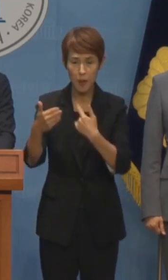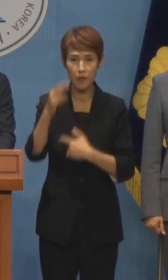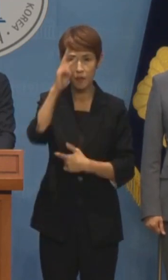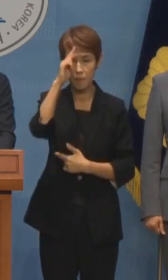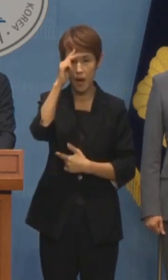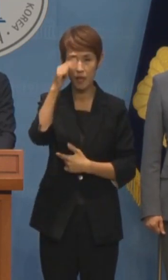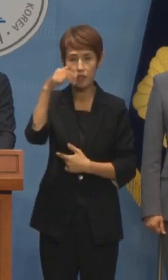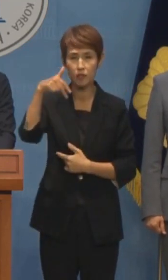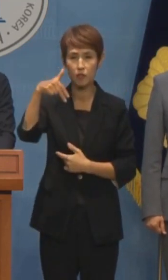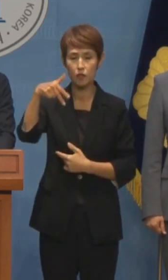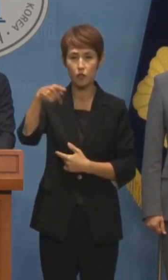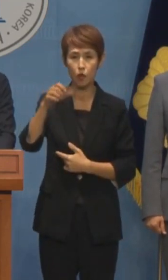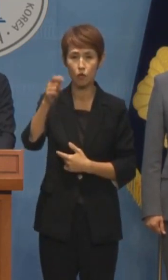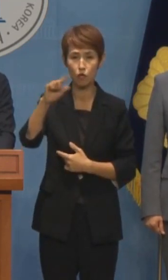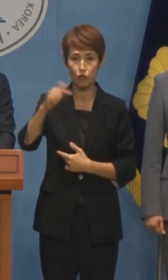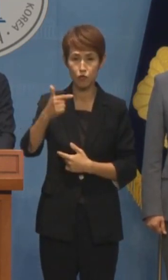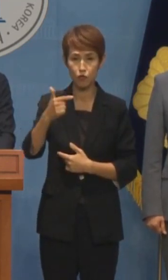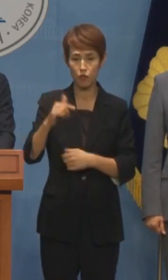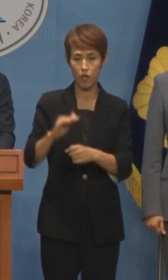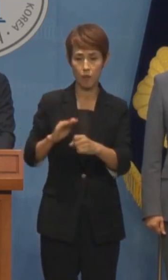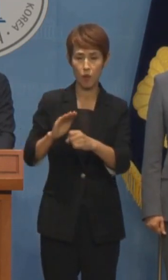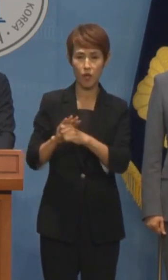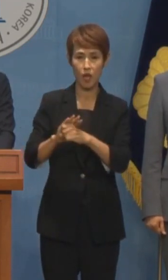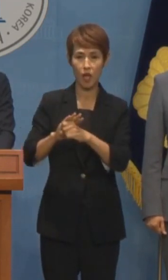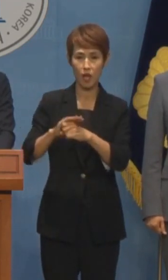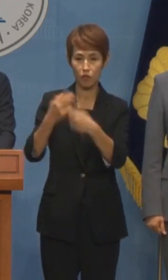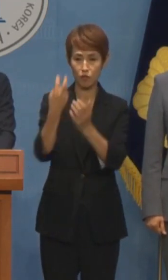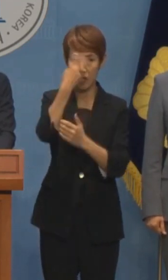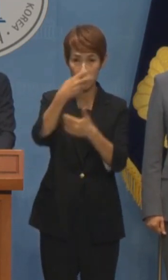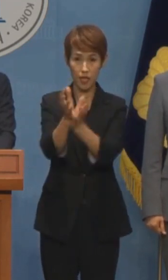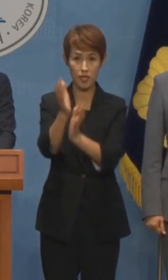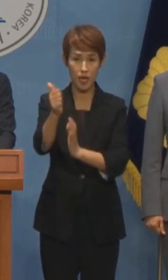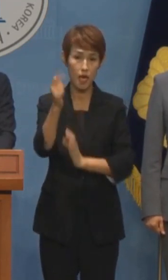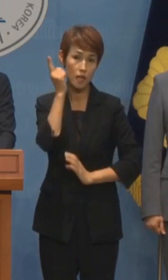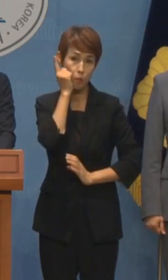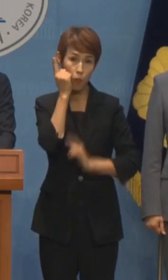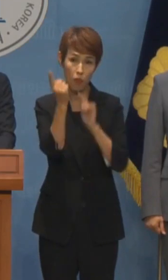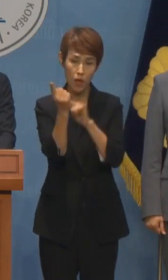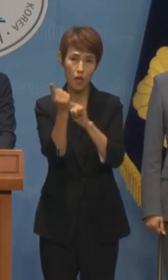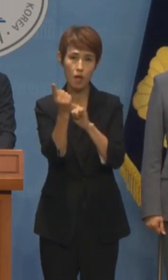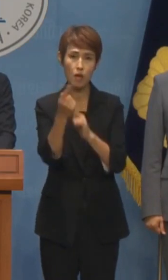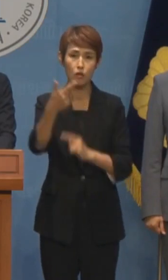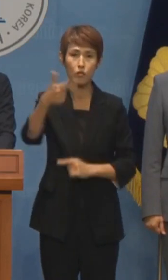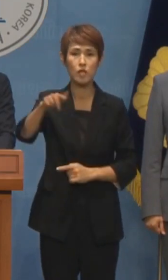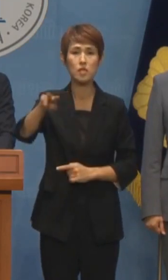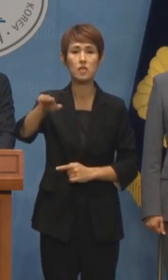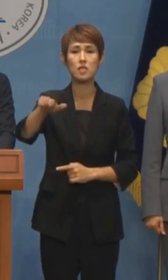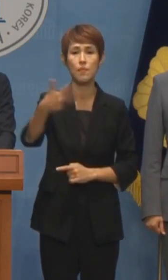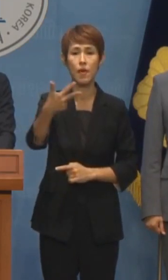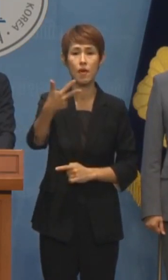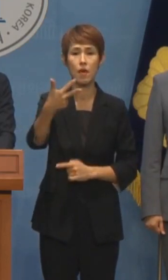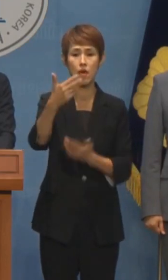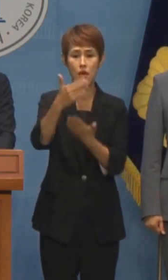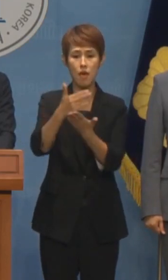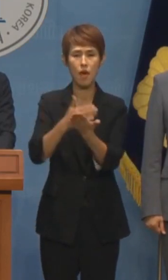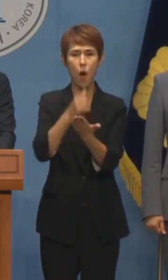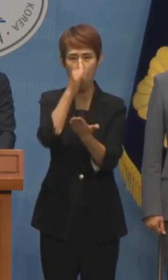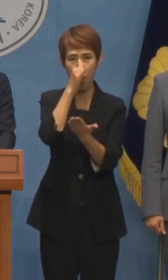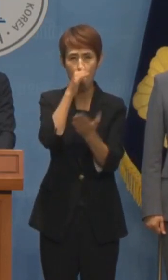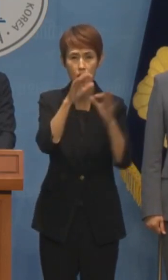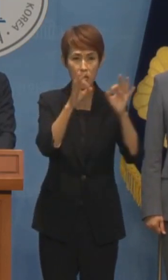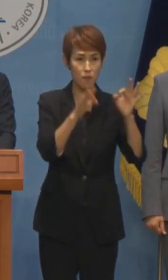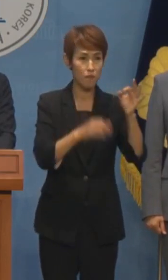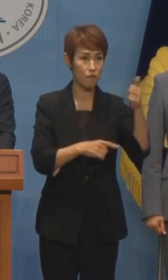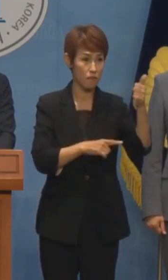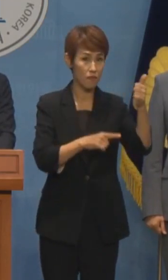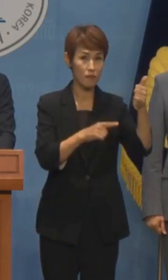박종훈 전 해병대 수사단장의 휴대폰에서는 6,700개의 파일이 확인되는 등 김동혁의